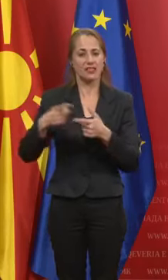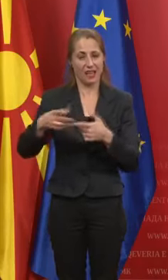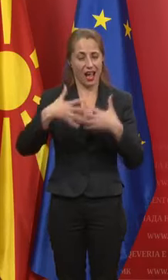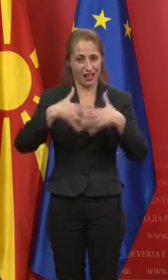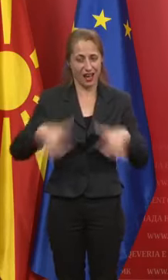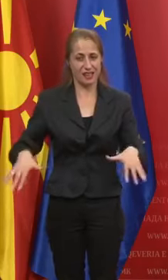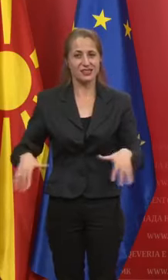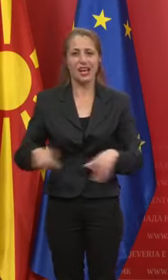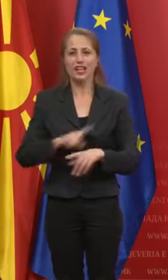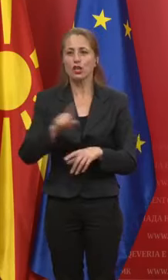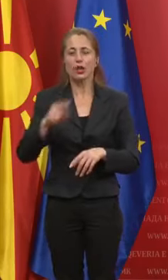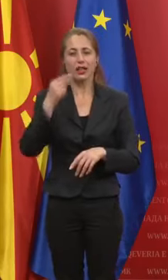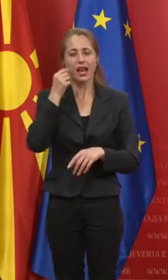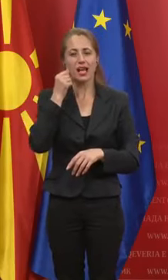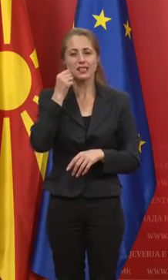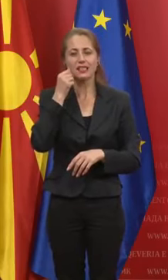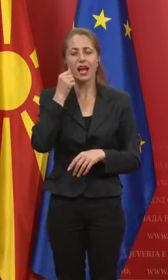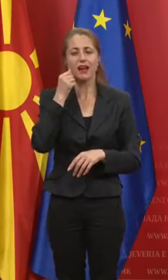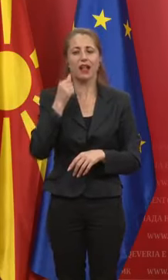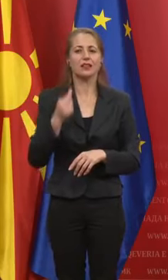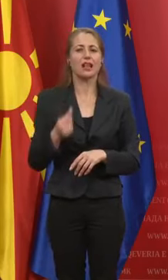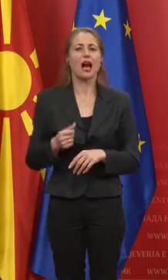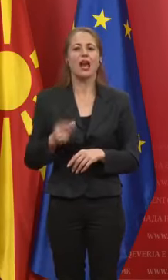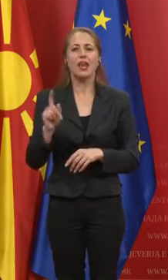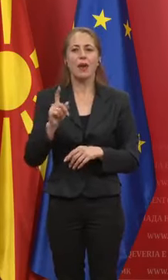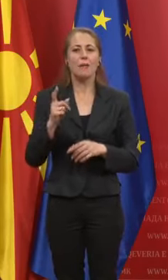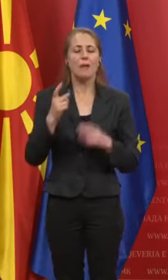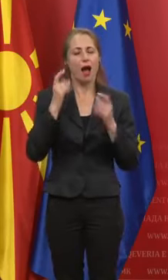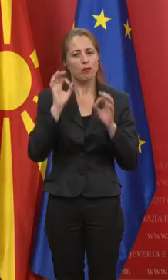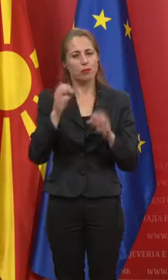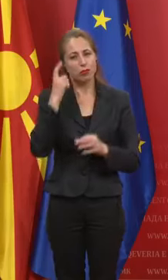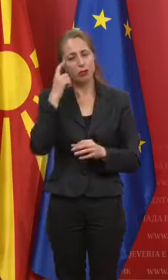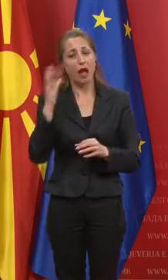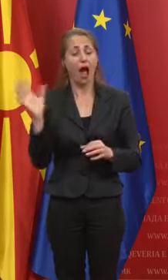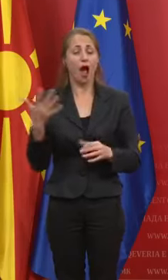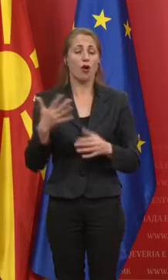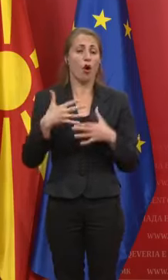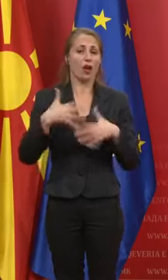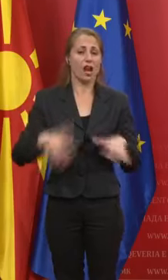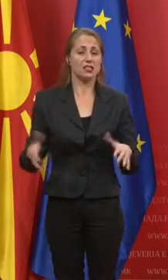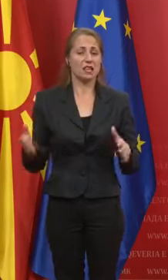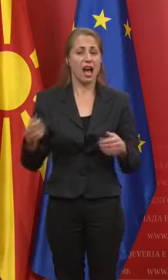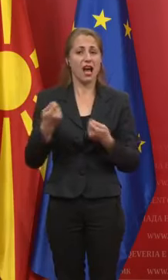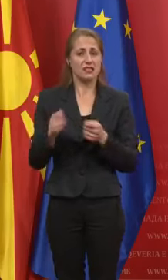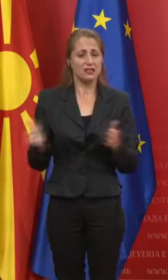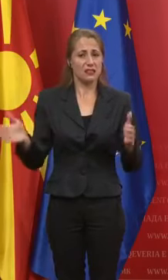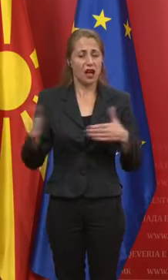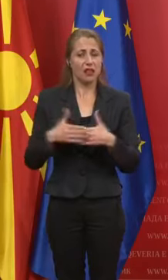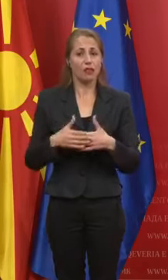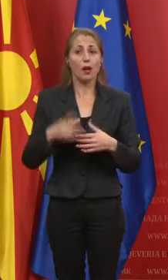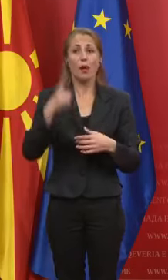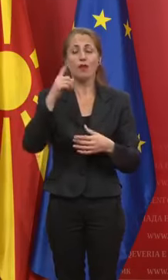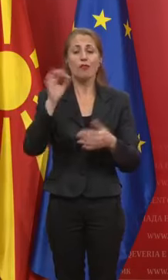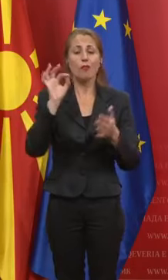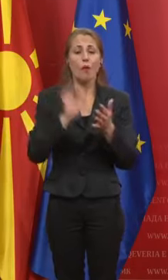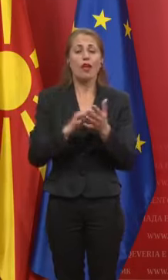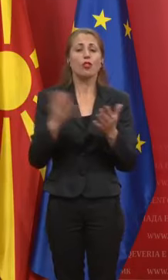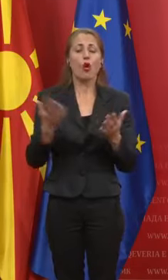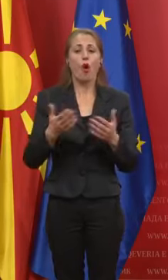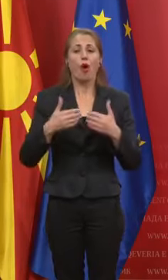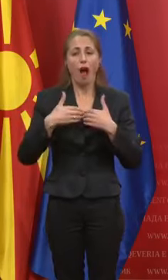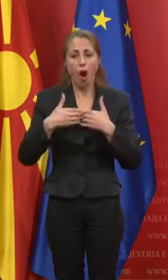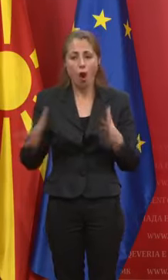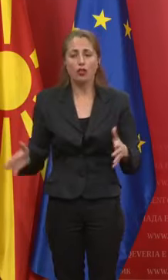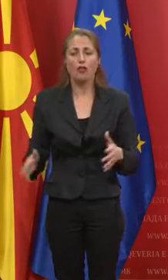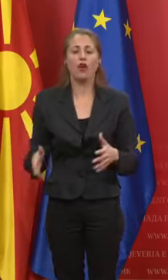една национална политика нема никаква логика ако се границите затворени, затоа што првиот момент кога ќе се отворат, сето тоа губи